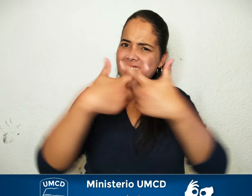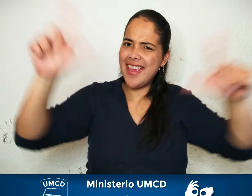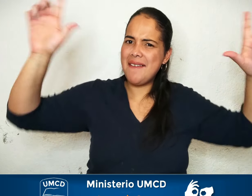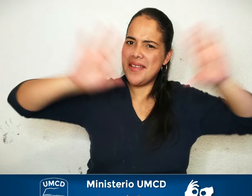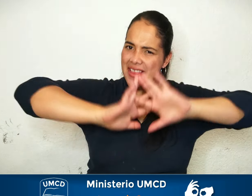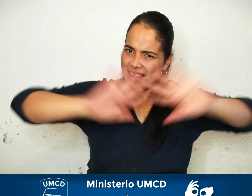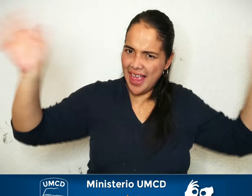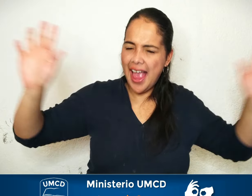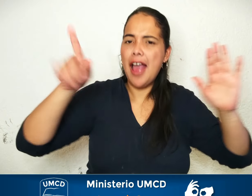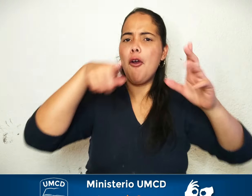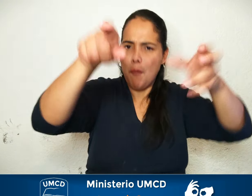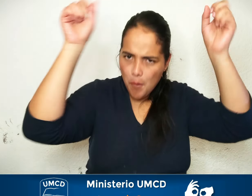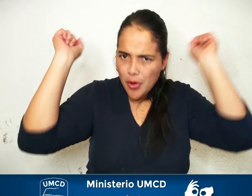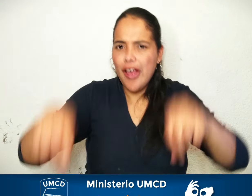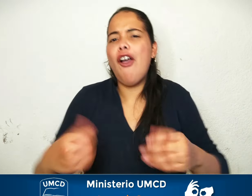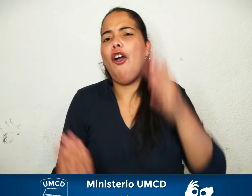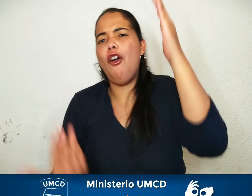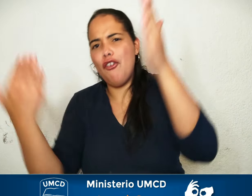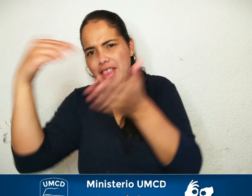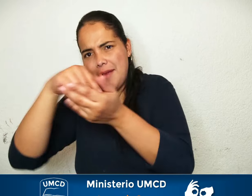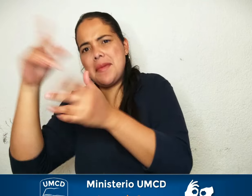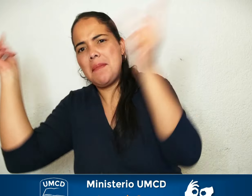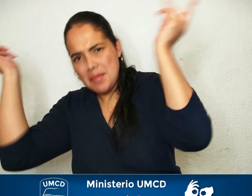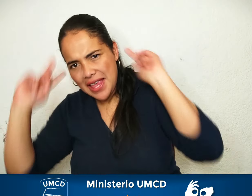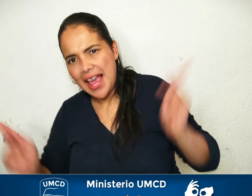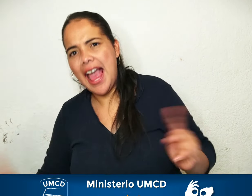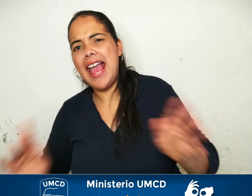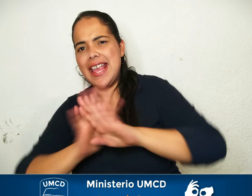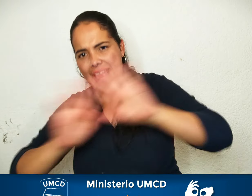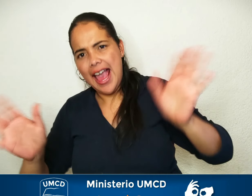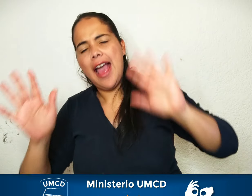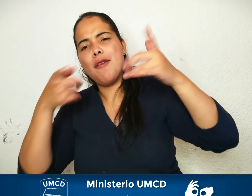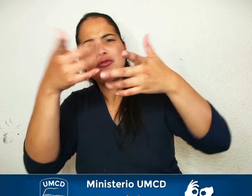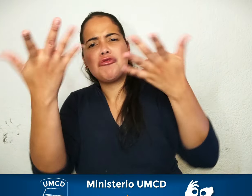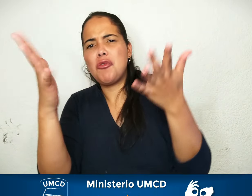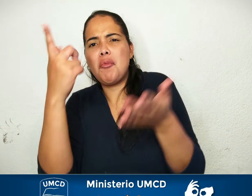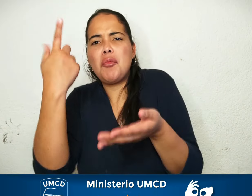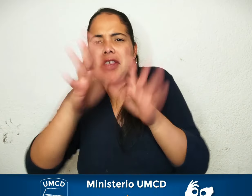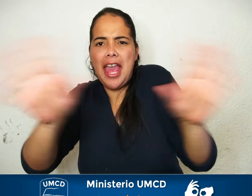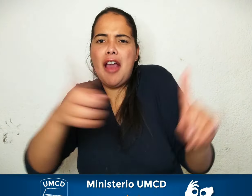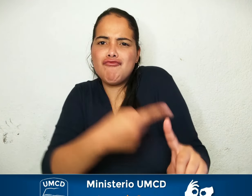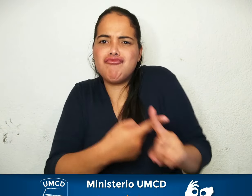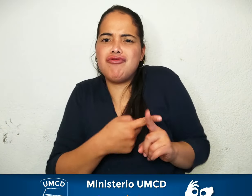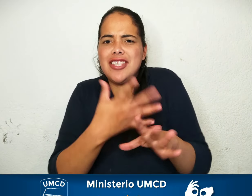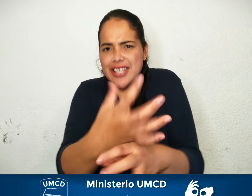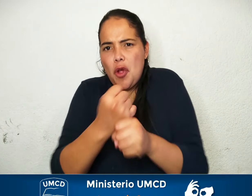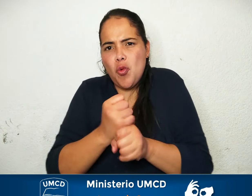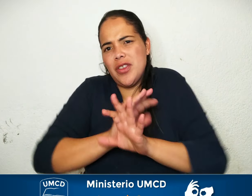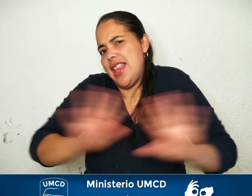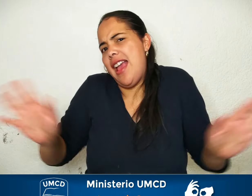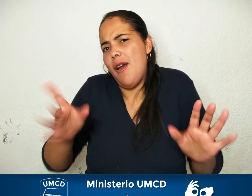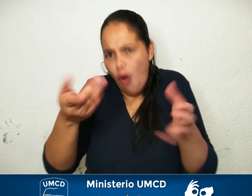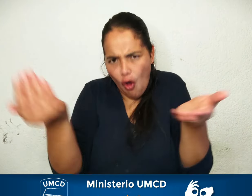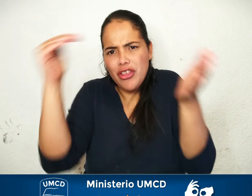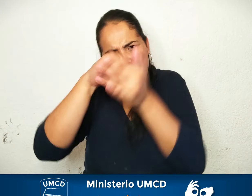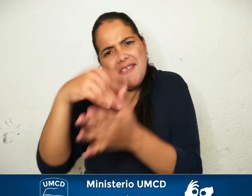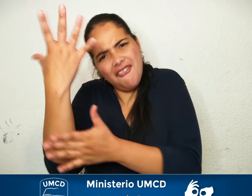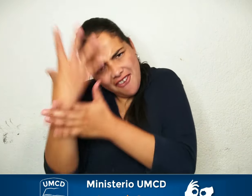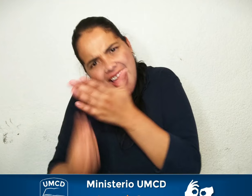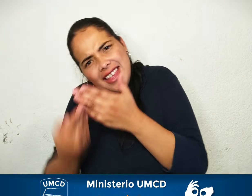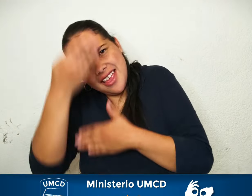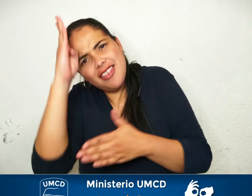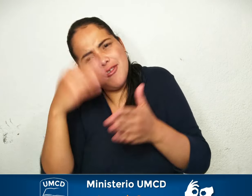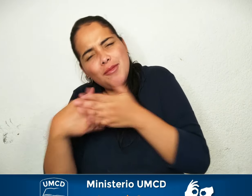Pero ellos lamentablemente estaban usando esa libertad de una manera inapropiada, pues no se